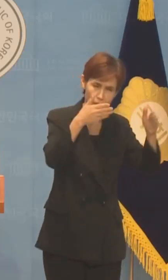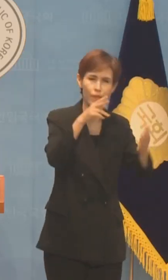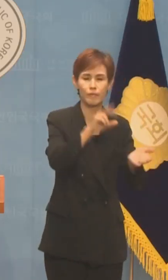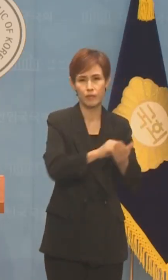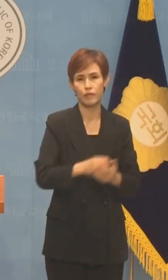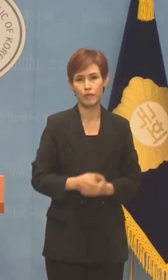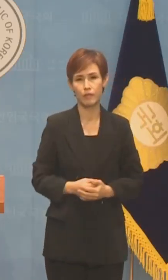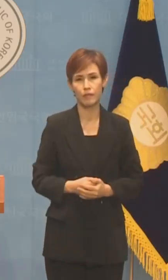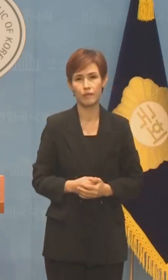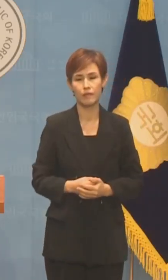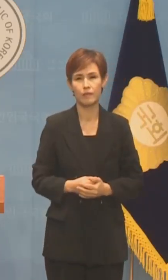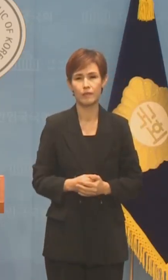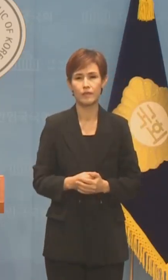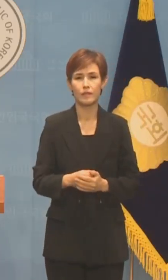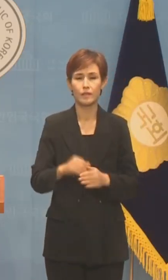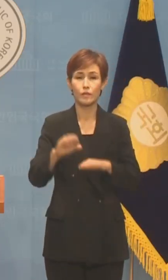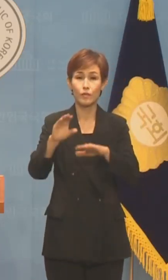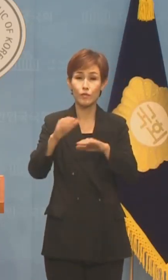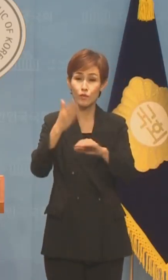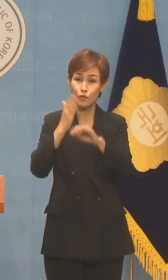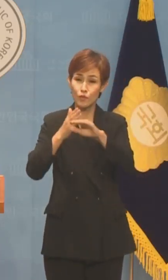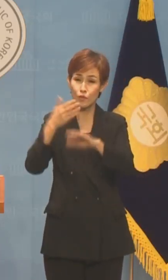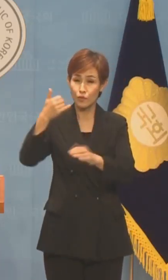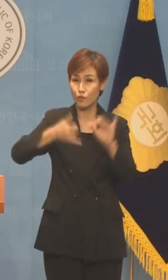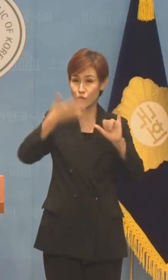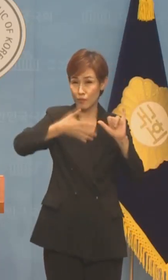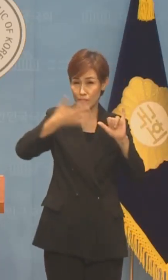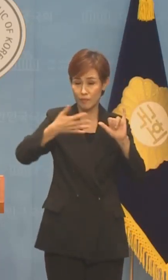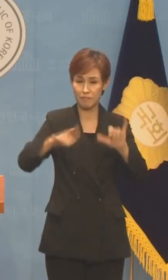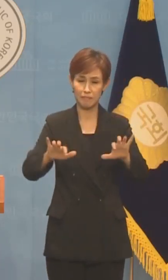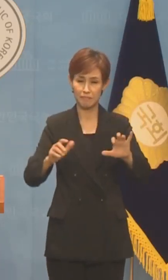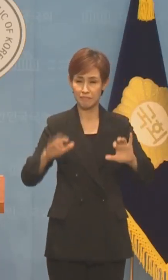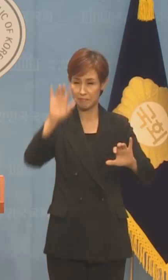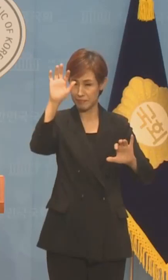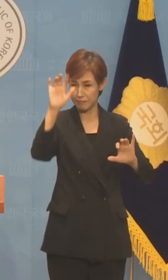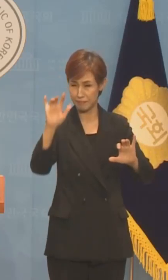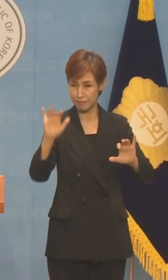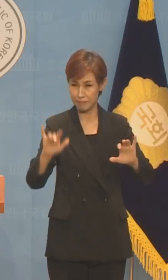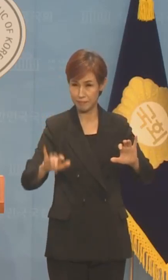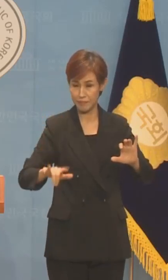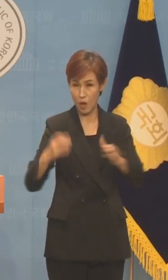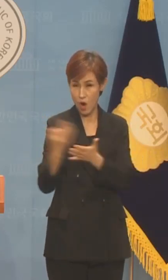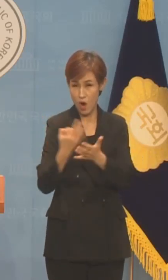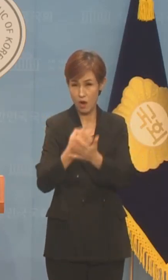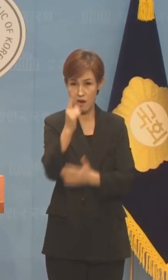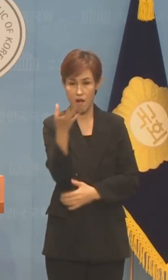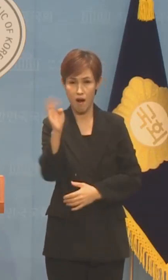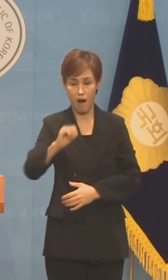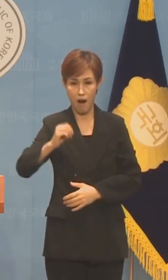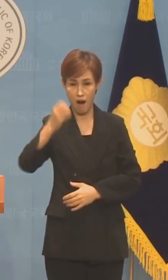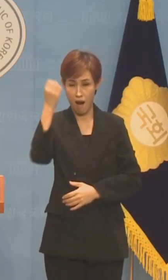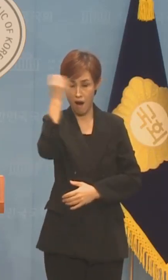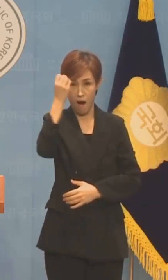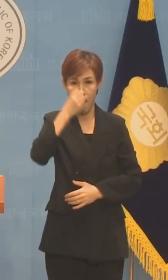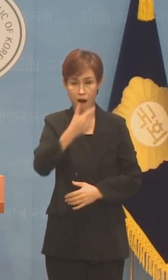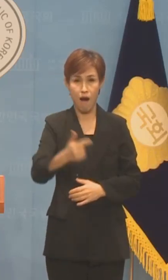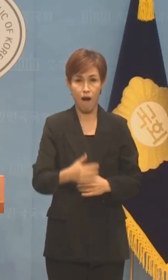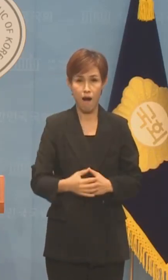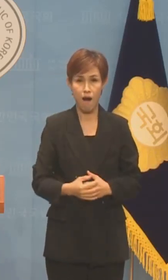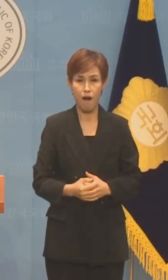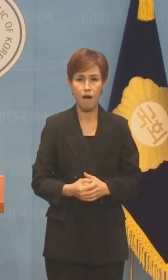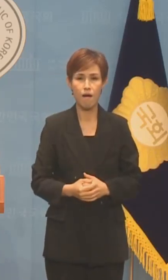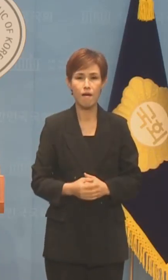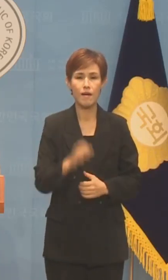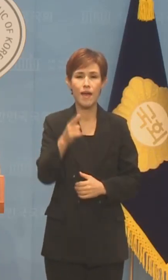일주일 슈퍼챗만으로도 극우 유튜버들은 1억 원 넘는 수익을 올렸습니다. 기현상입니다. 예일대